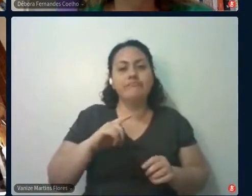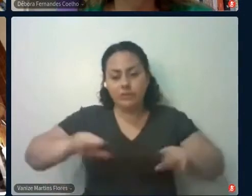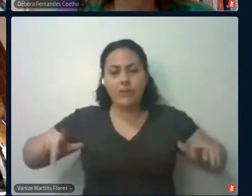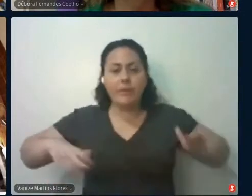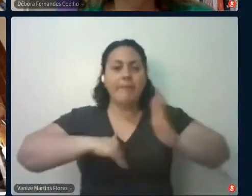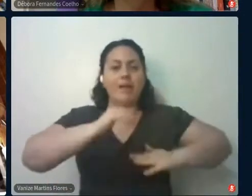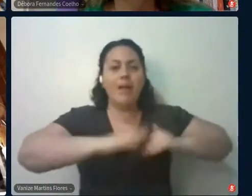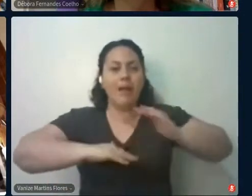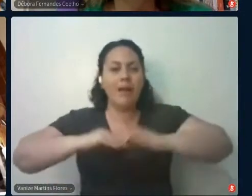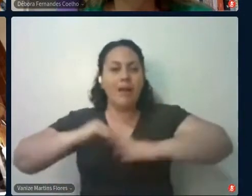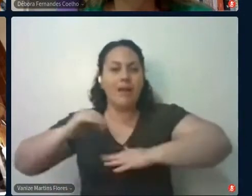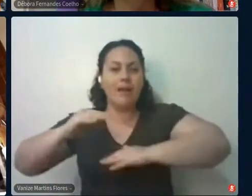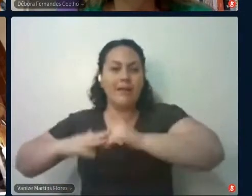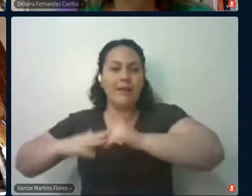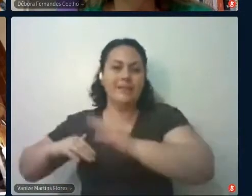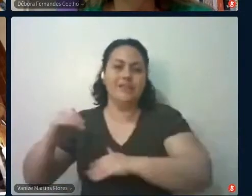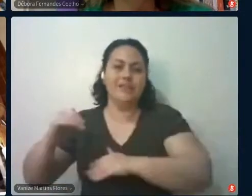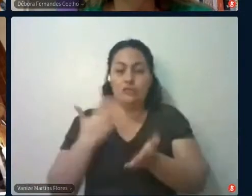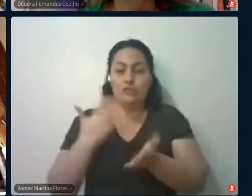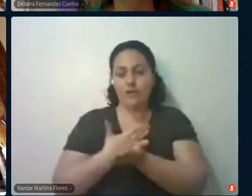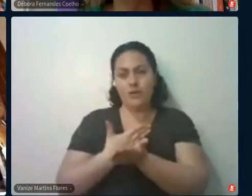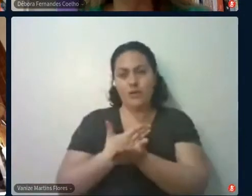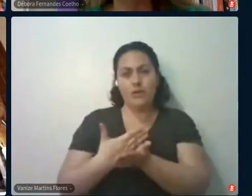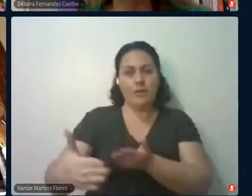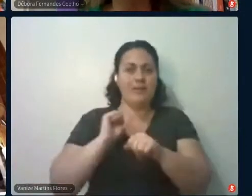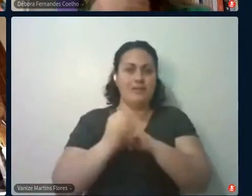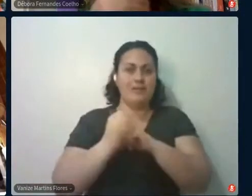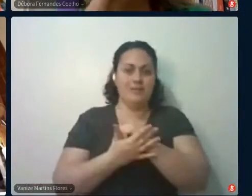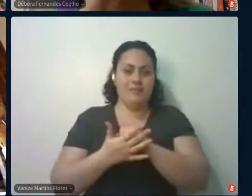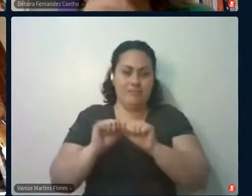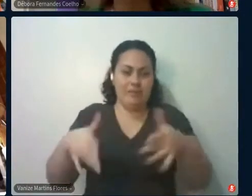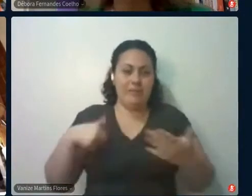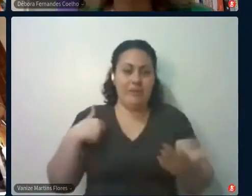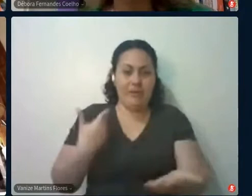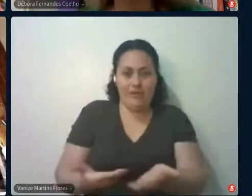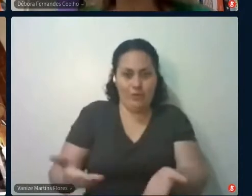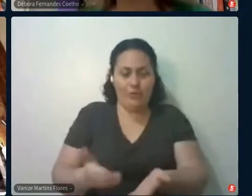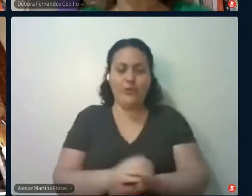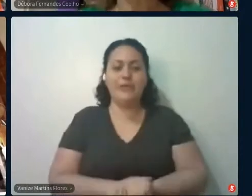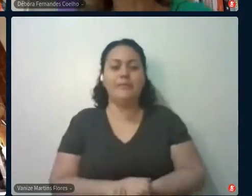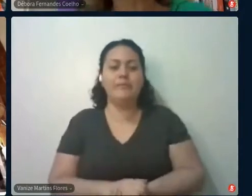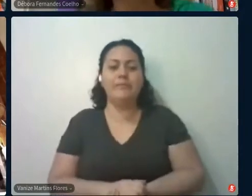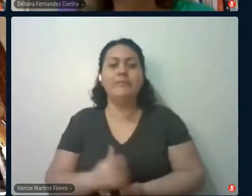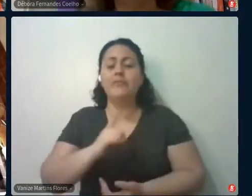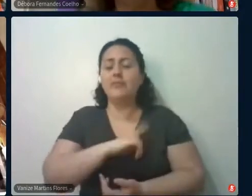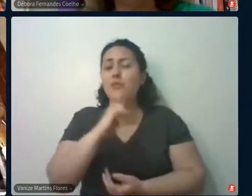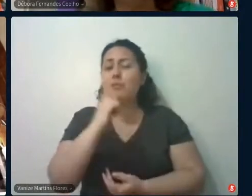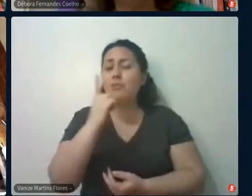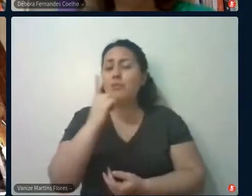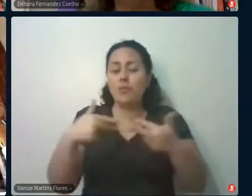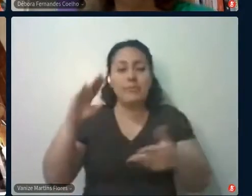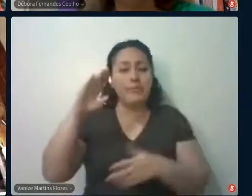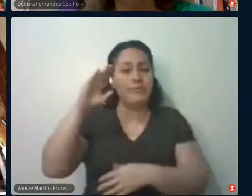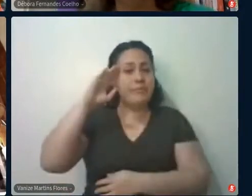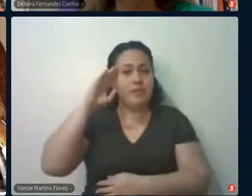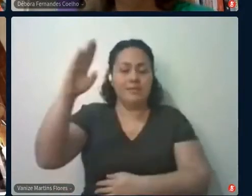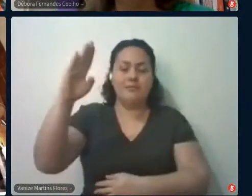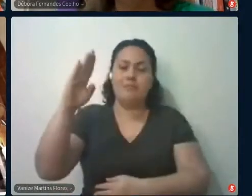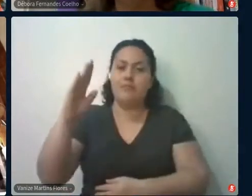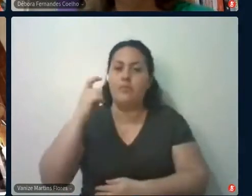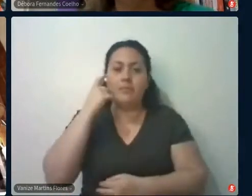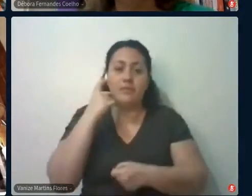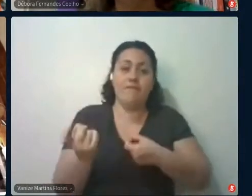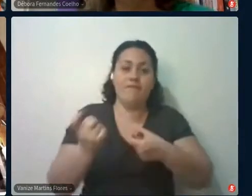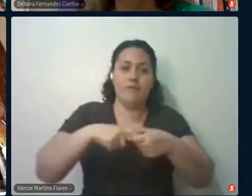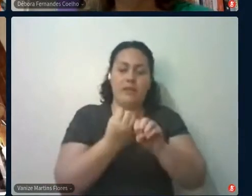da pandemia, né? Então, uma das coisas fundamentais para a gente pensar no retorno em EAD foi a questão da instalação